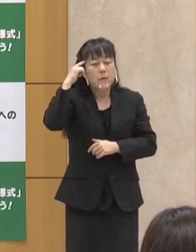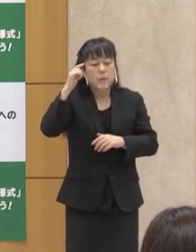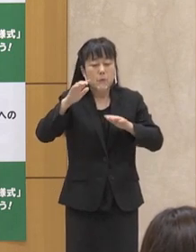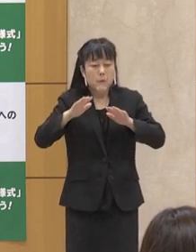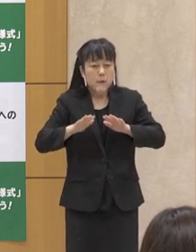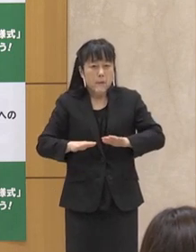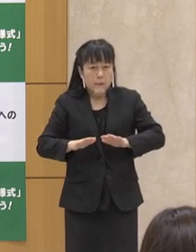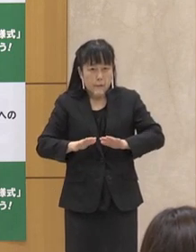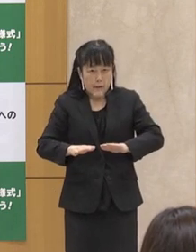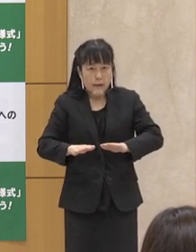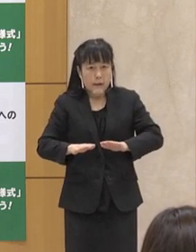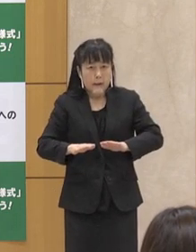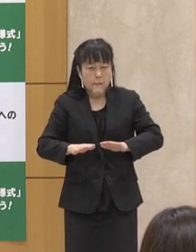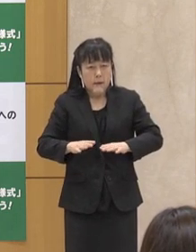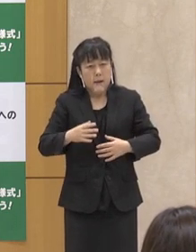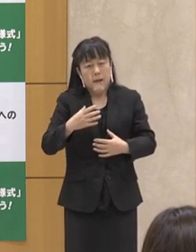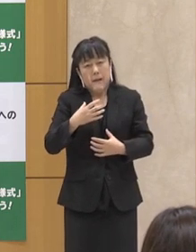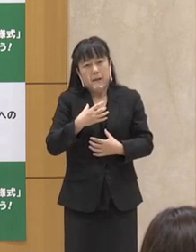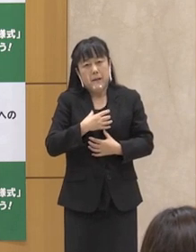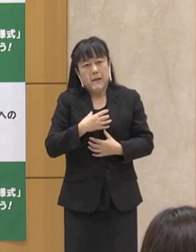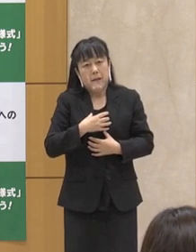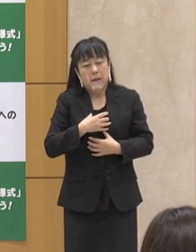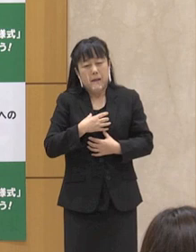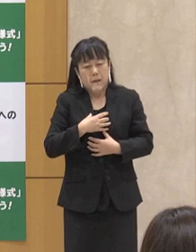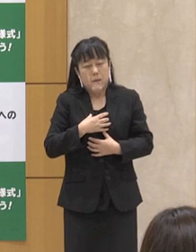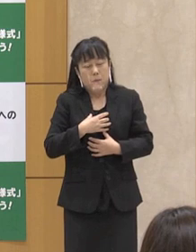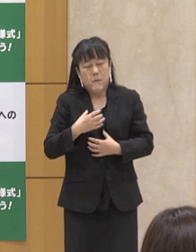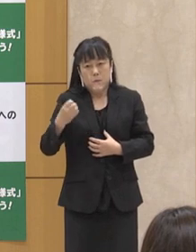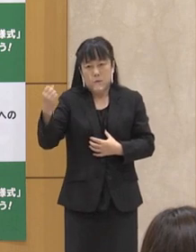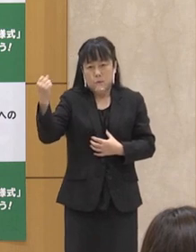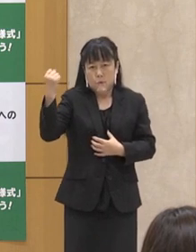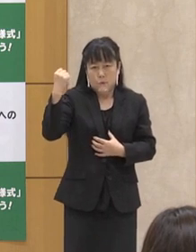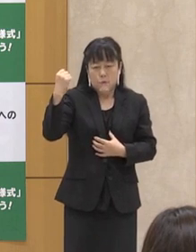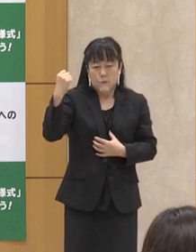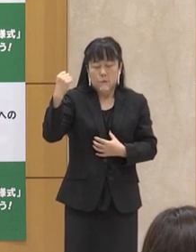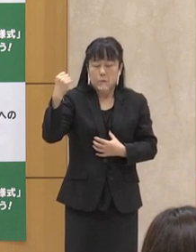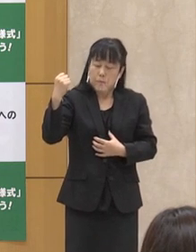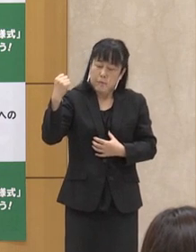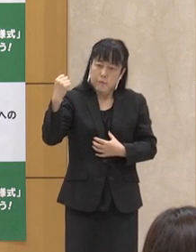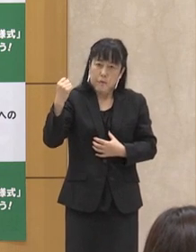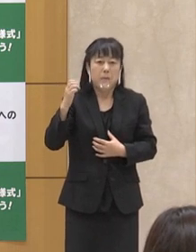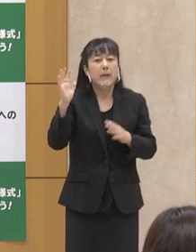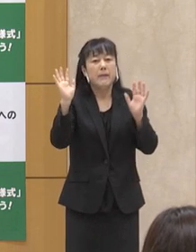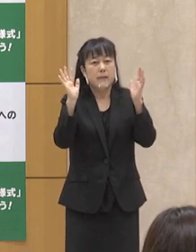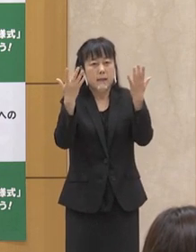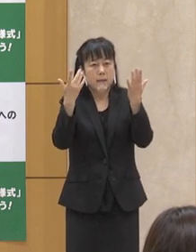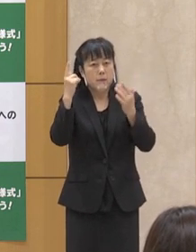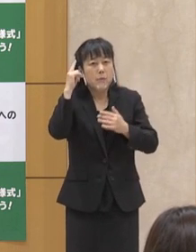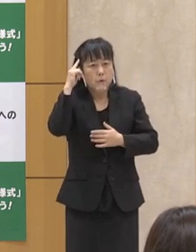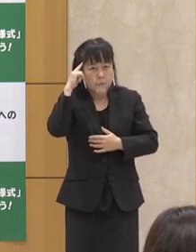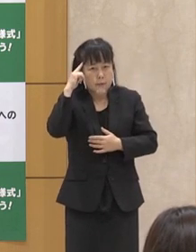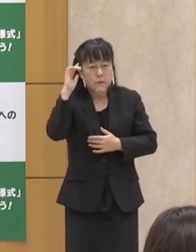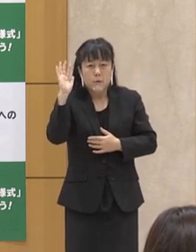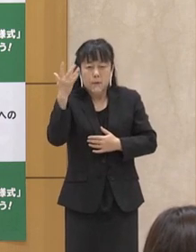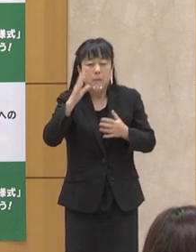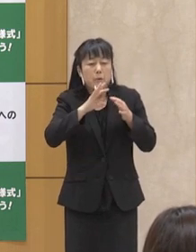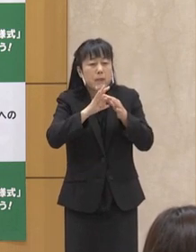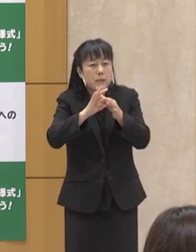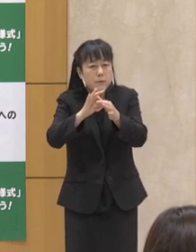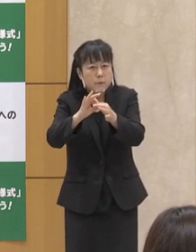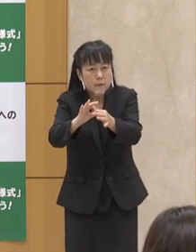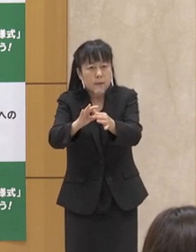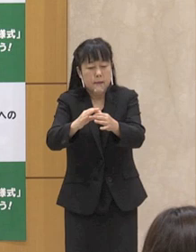らに警戒を強める状況にあるとは考えておりませんが、まあ、引き続き油断することな